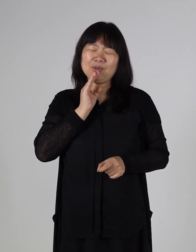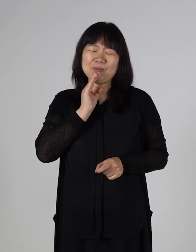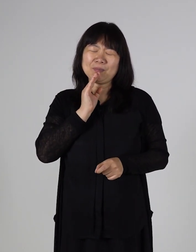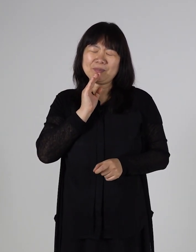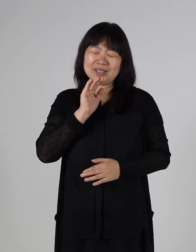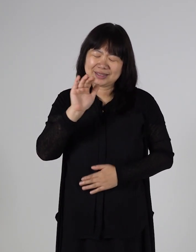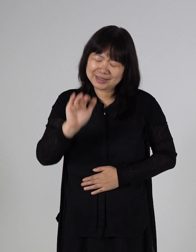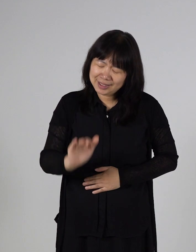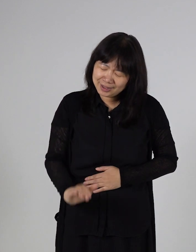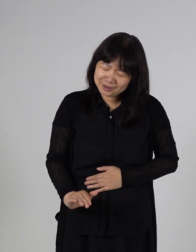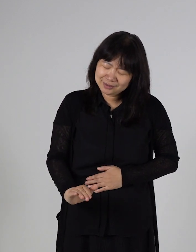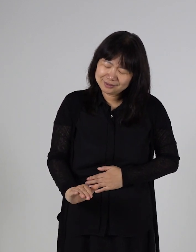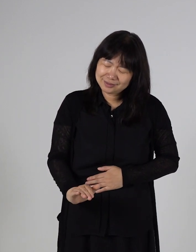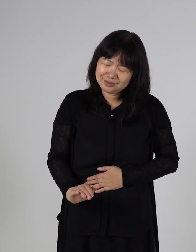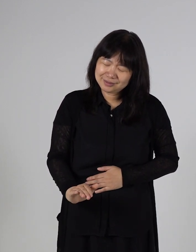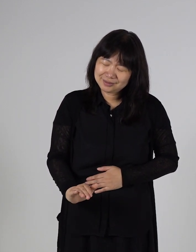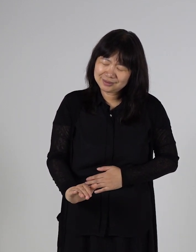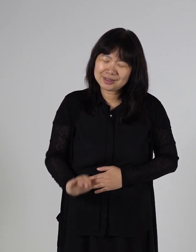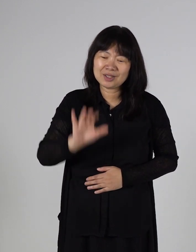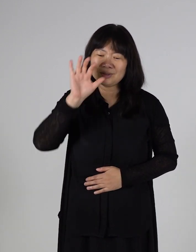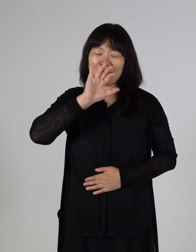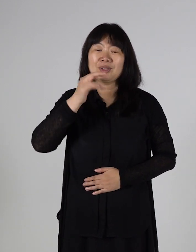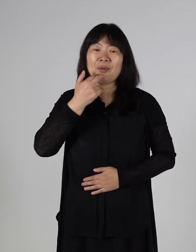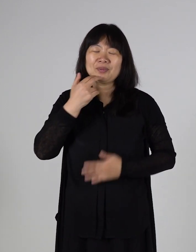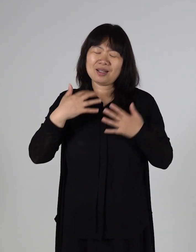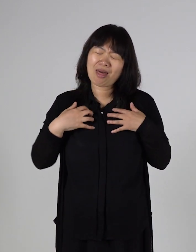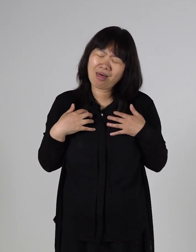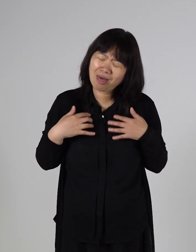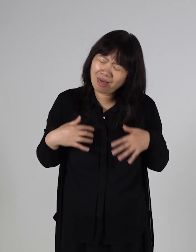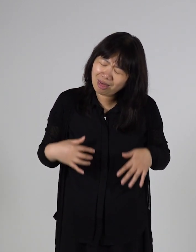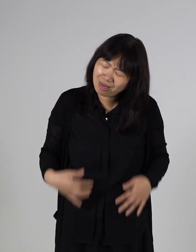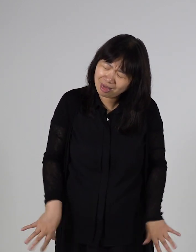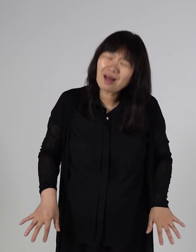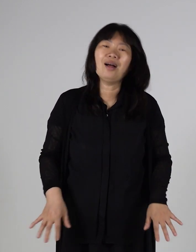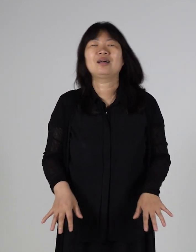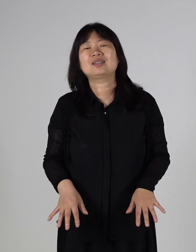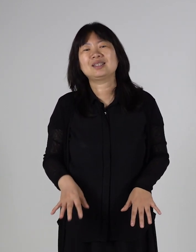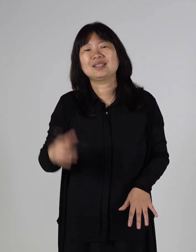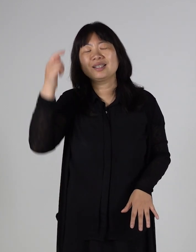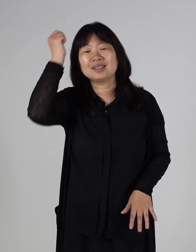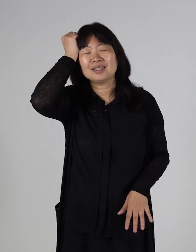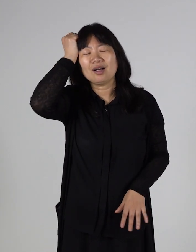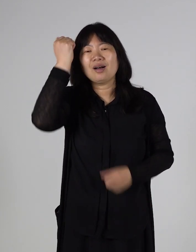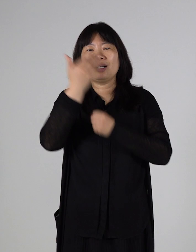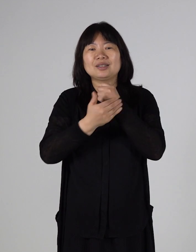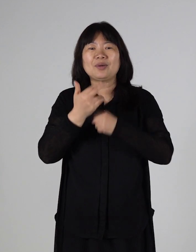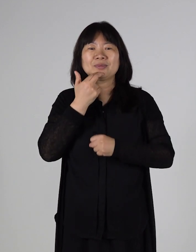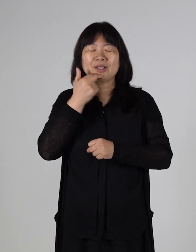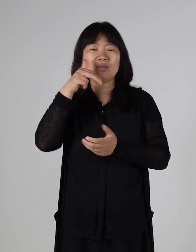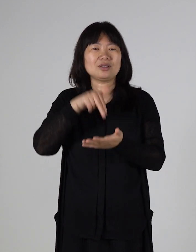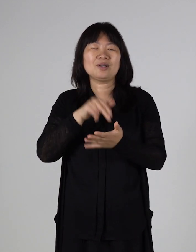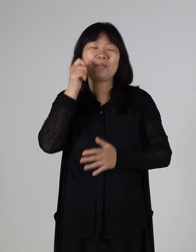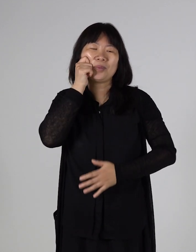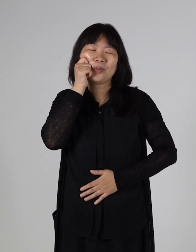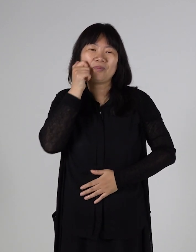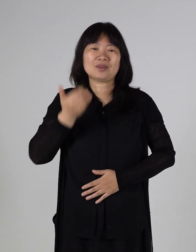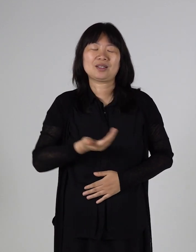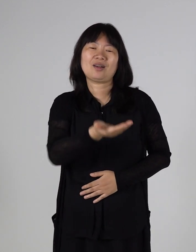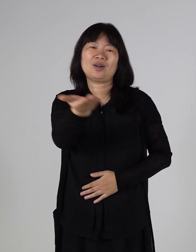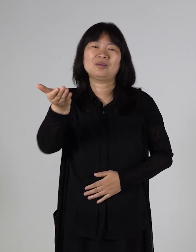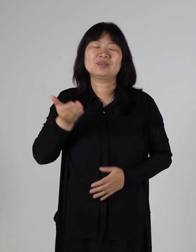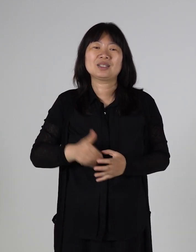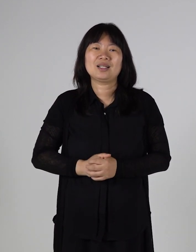낮아지는 연습도 안 되는 무기력한 존재라는 것을 기억하여 은혜 없이는 설 수 없다는